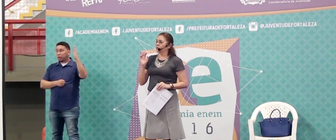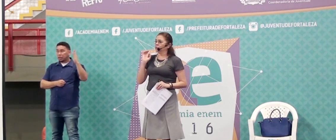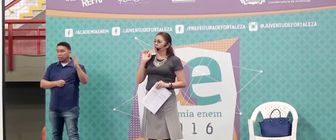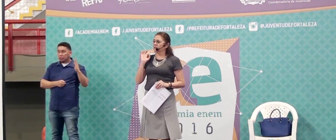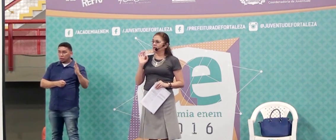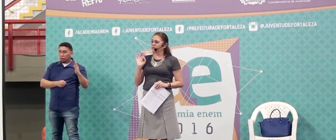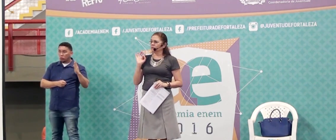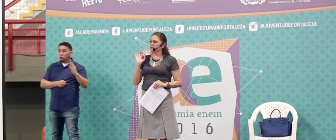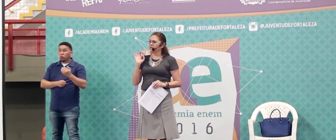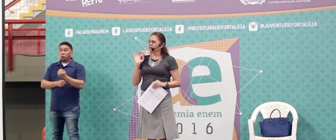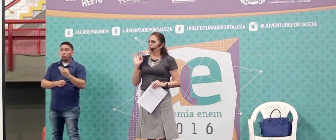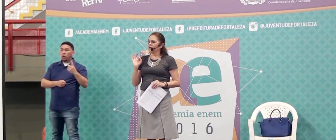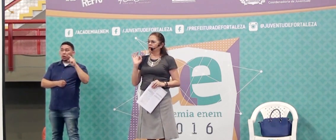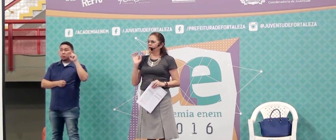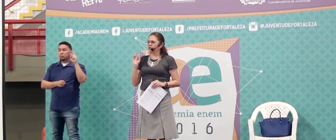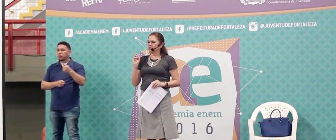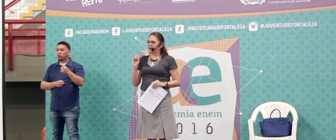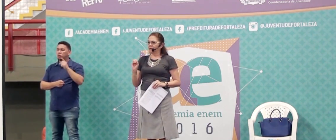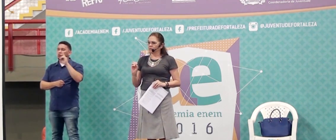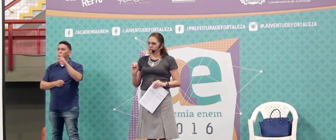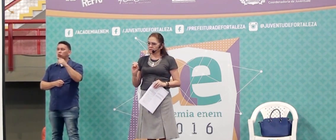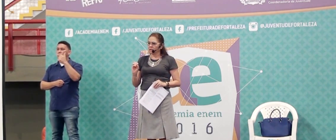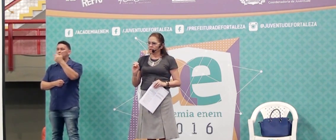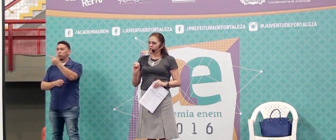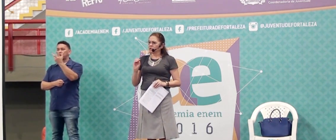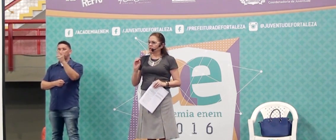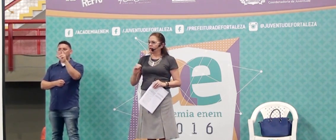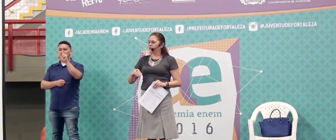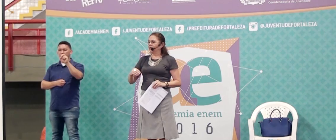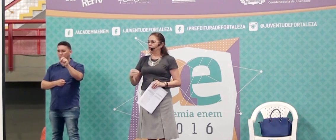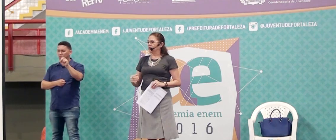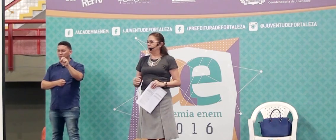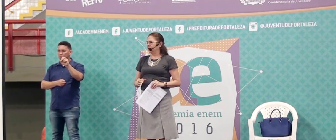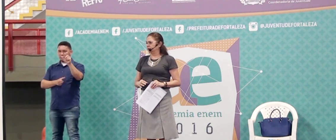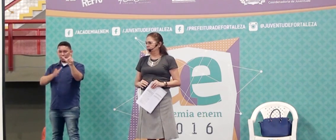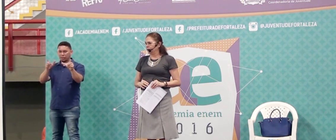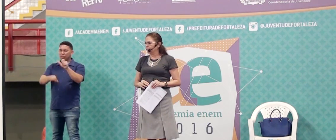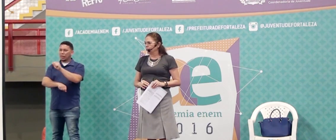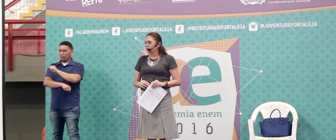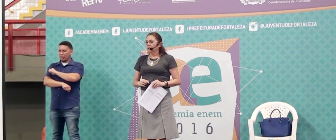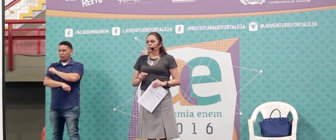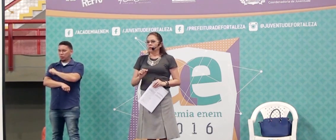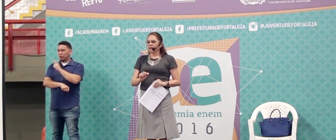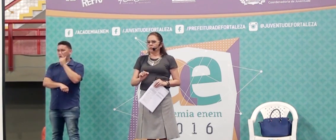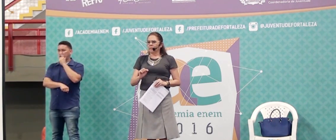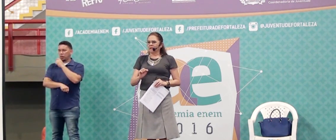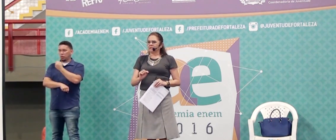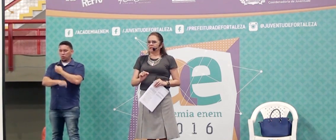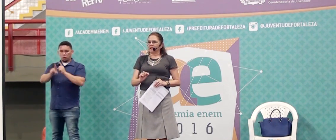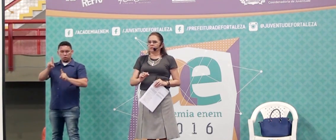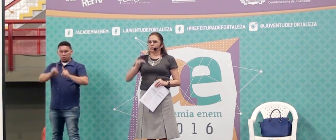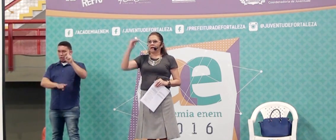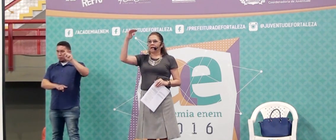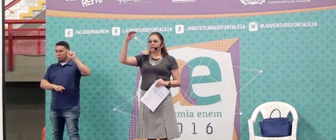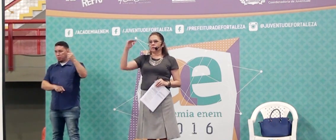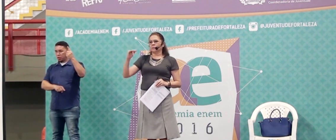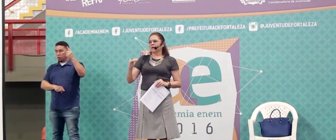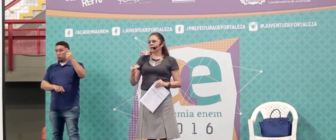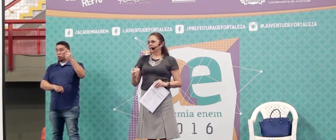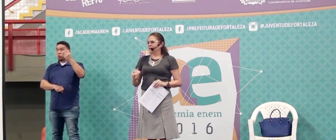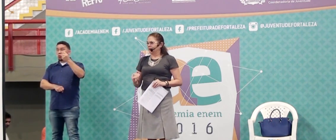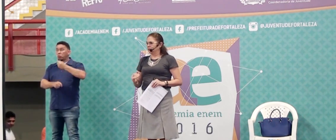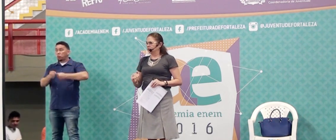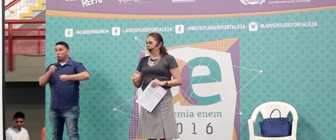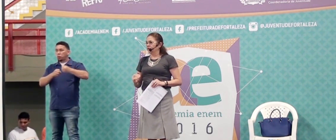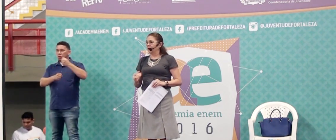inteiro, foram 250 candidatos que tiraram a nota máxima. No ano passado, caiu